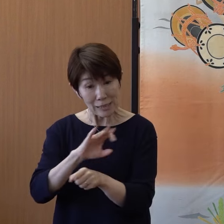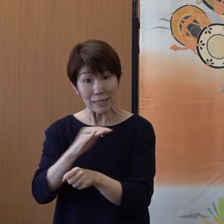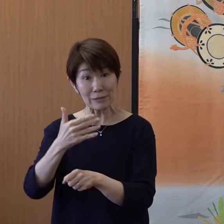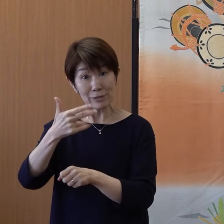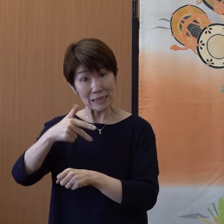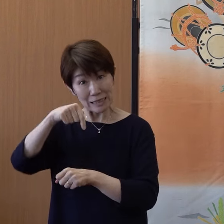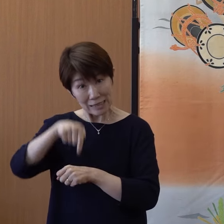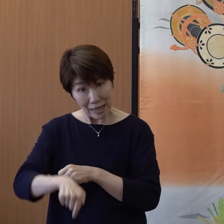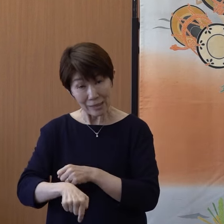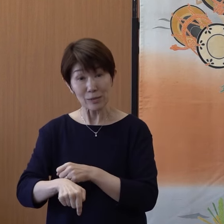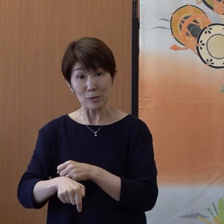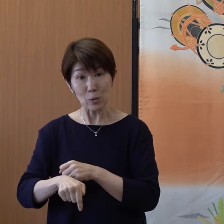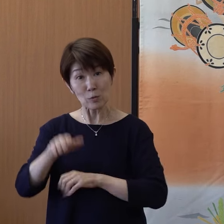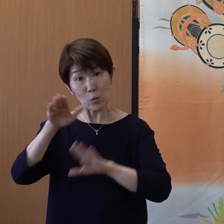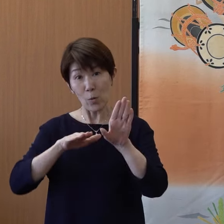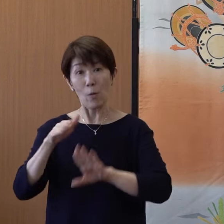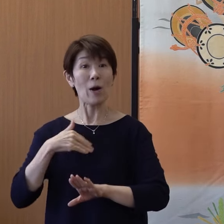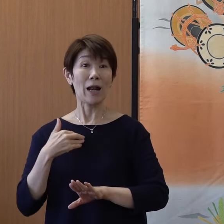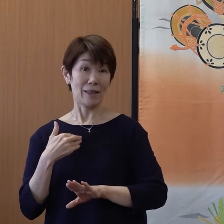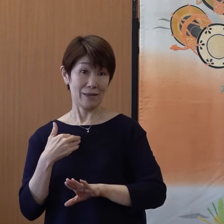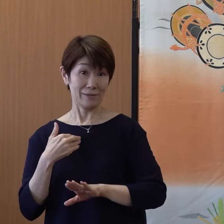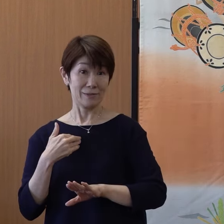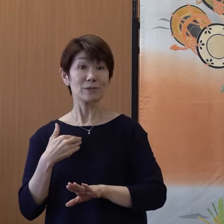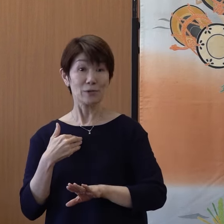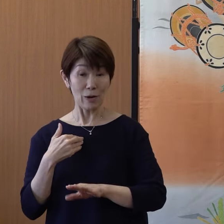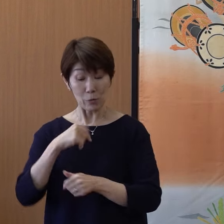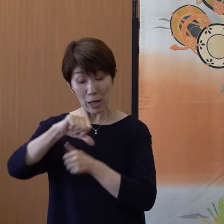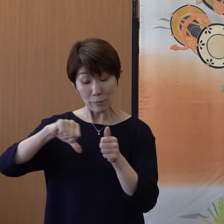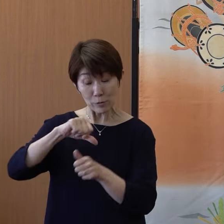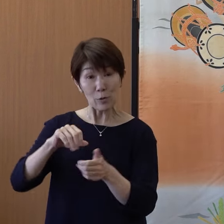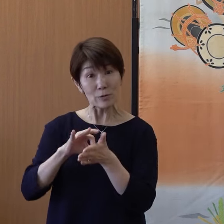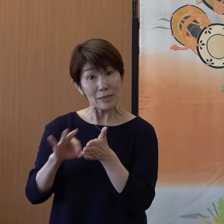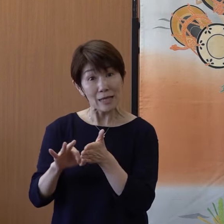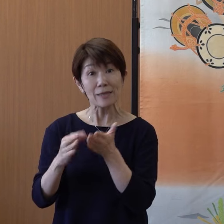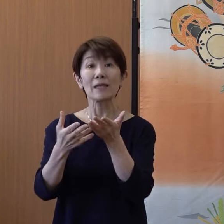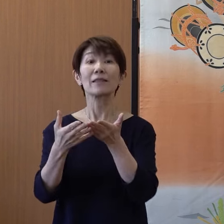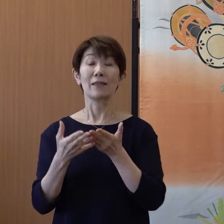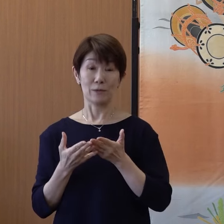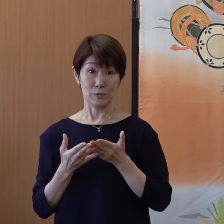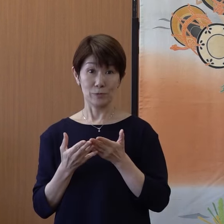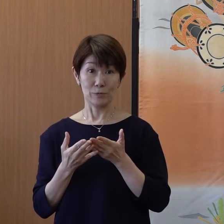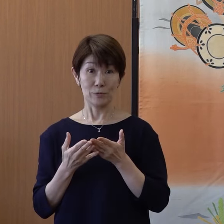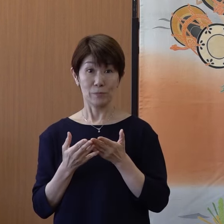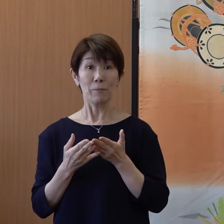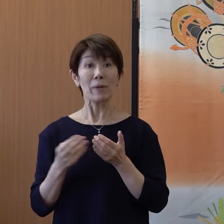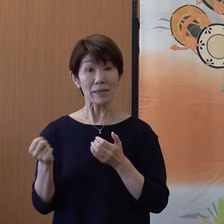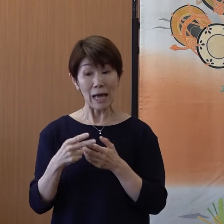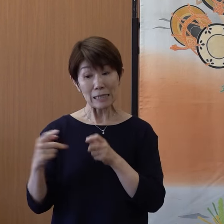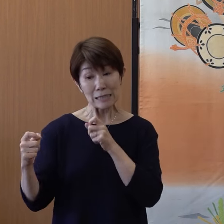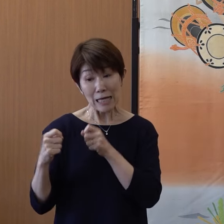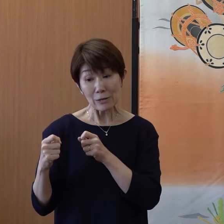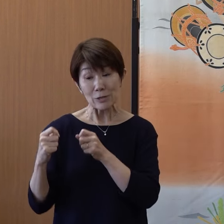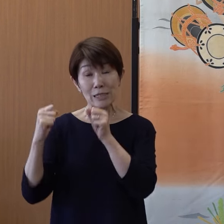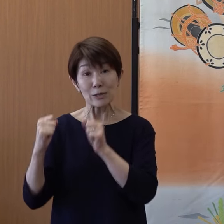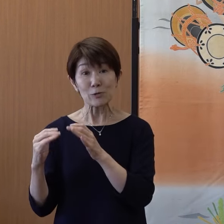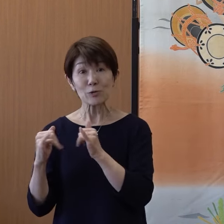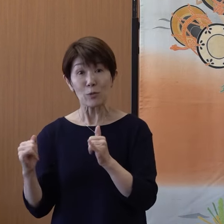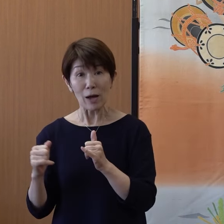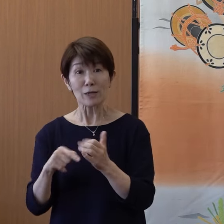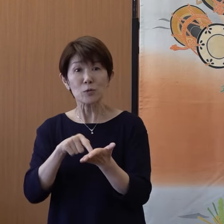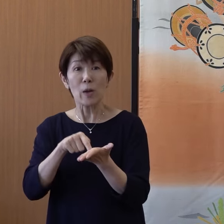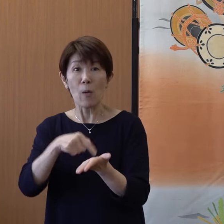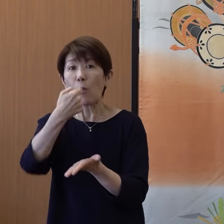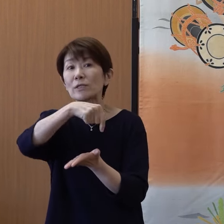明るくない方についてはこのアプリを活用していただく、あるいは近くにいる人がそれを教えてあげるということで、